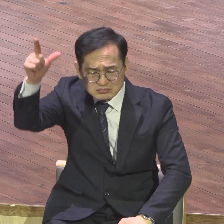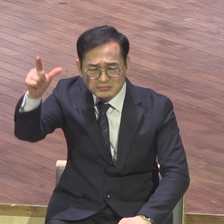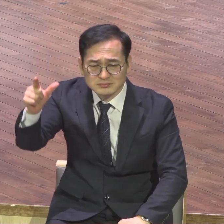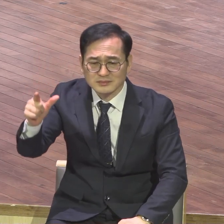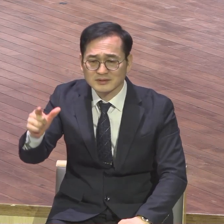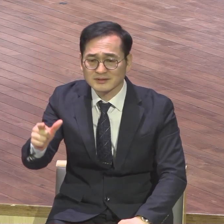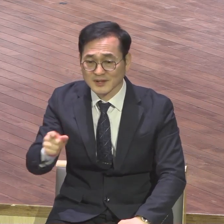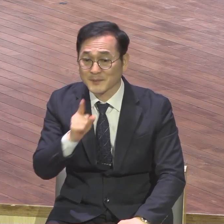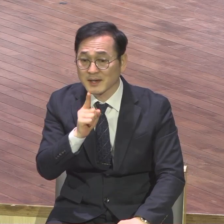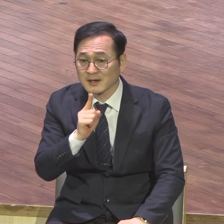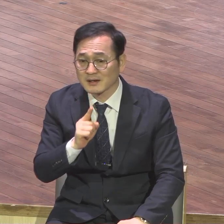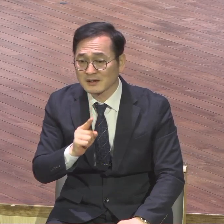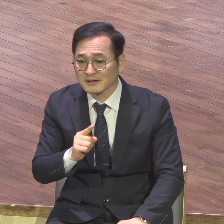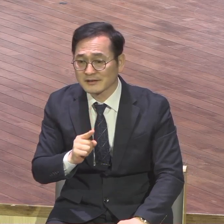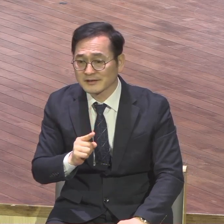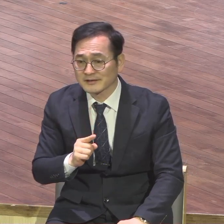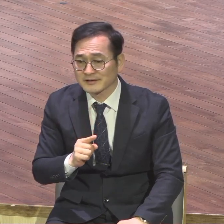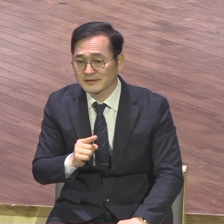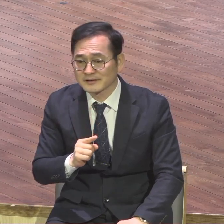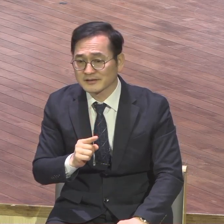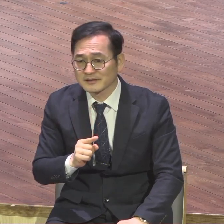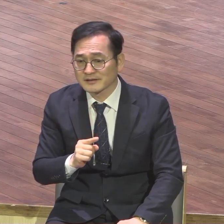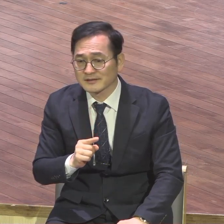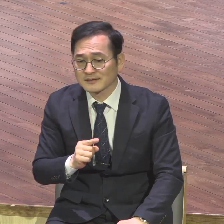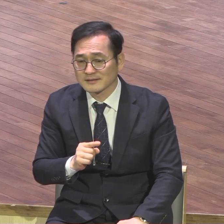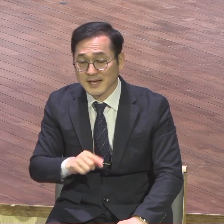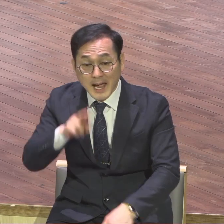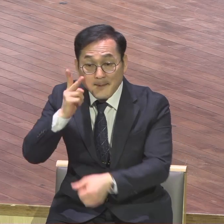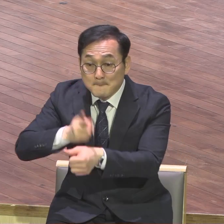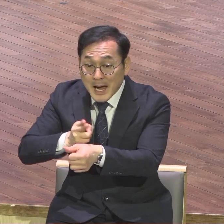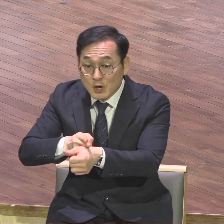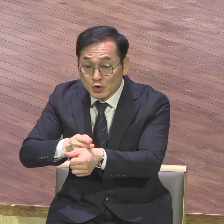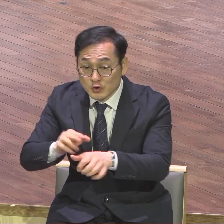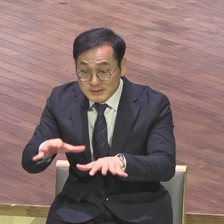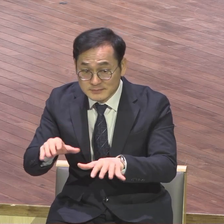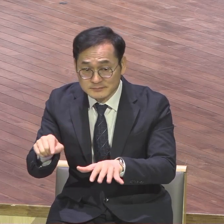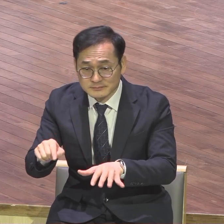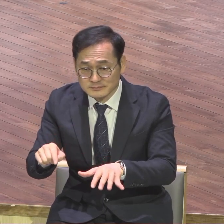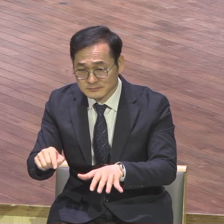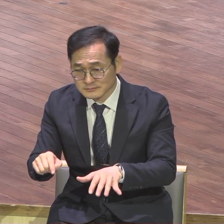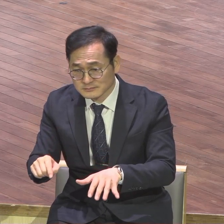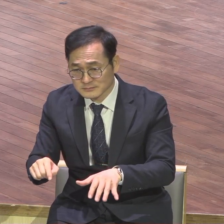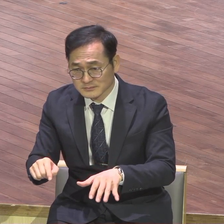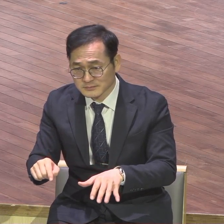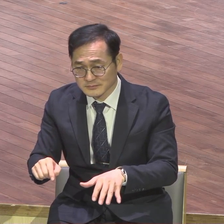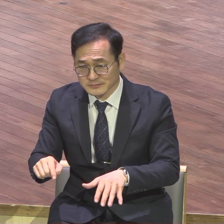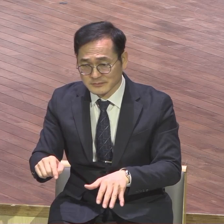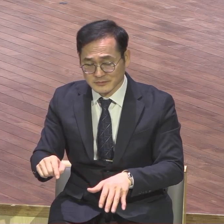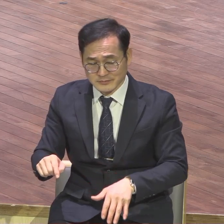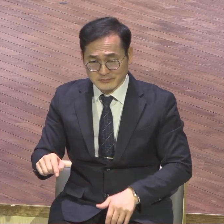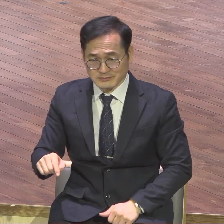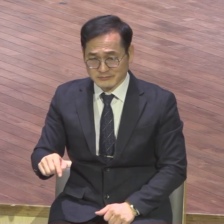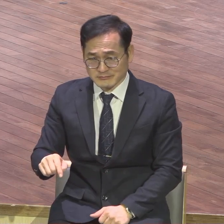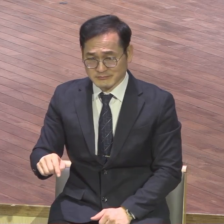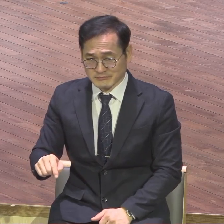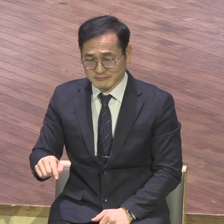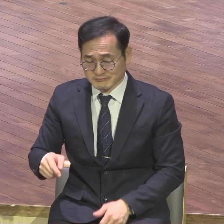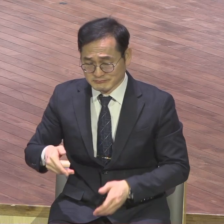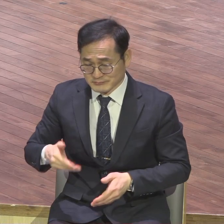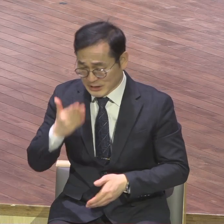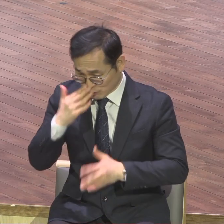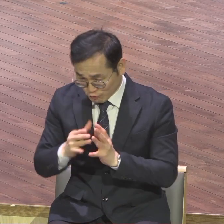지금으로 치면요, 사도 바울은요 최고의 스펙을 가진 사람이에요. 그 당시 아무도 못 따라와.